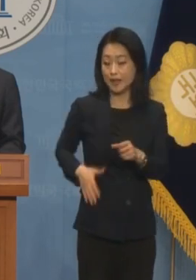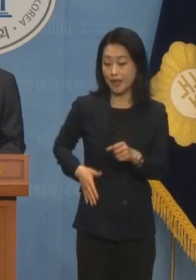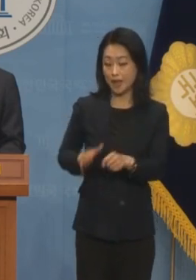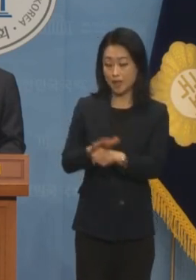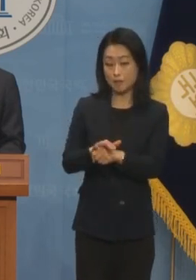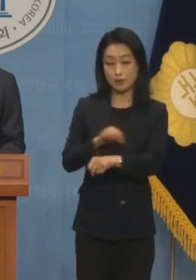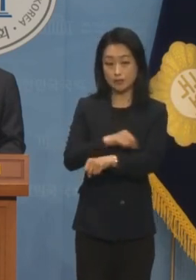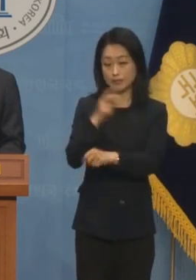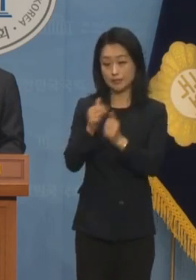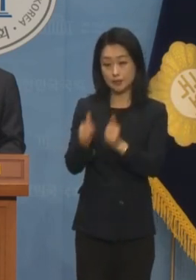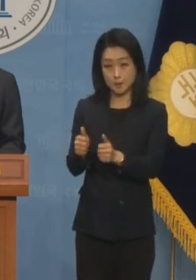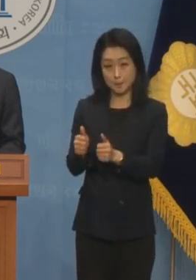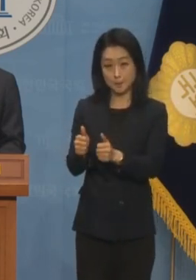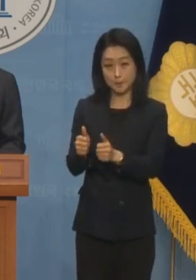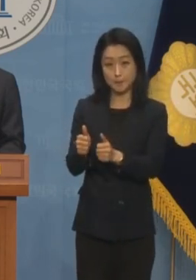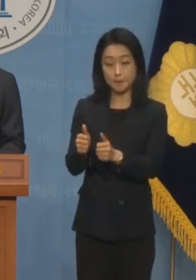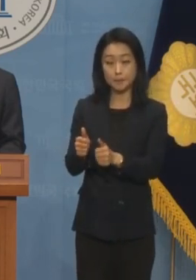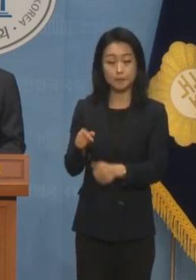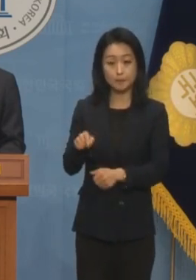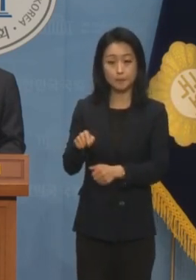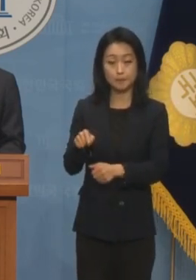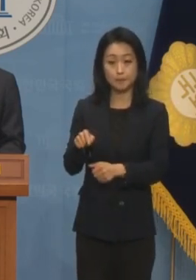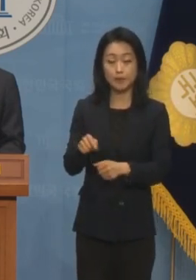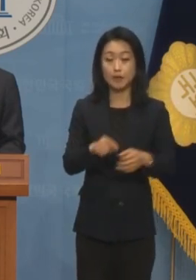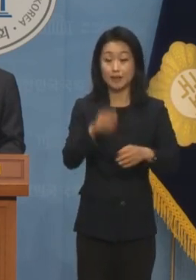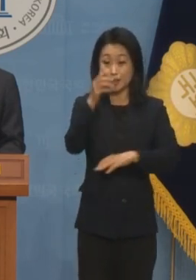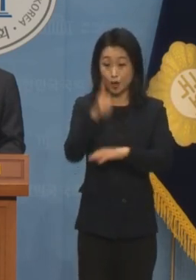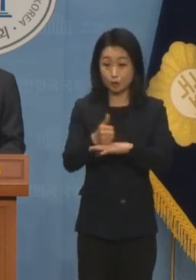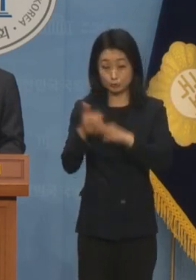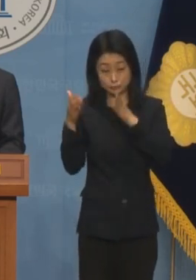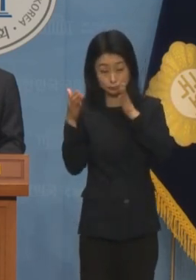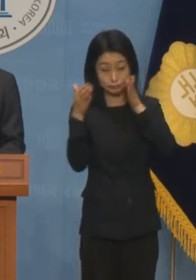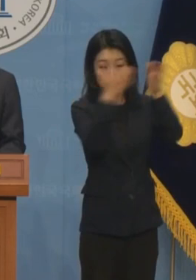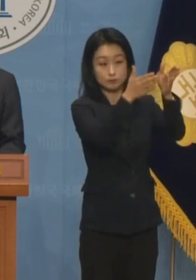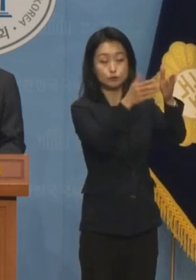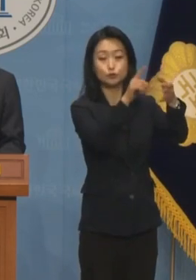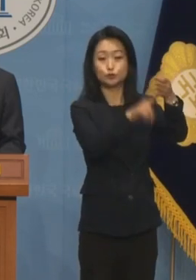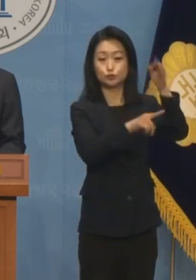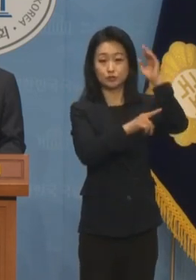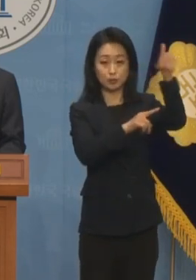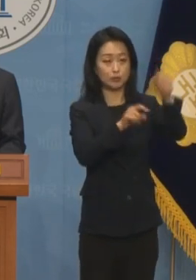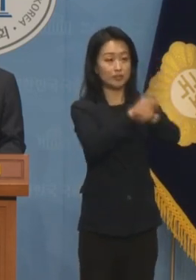특검이 전국에는 윤 대통령 특검인 이유입니다.